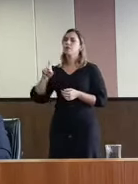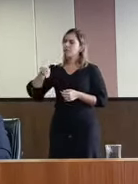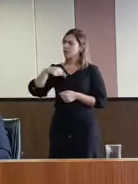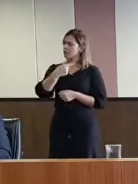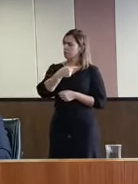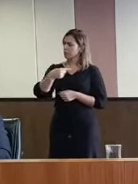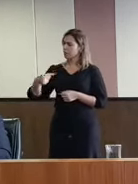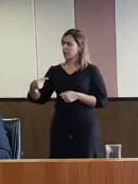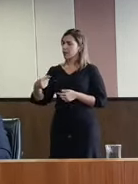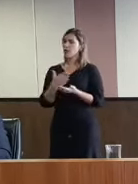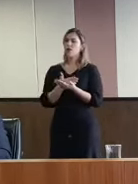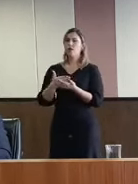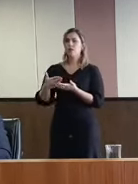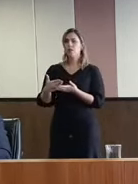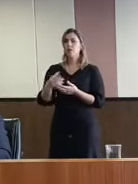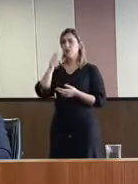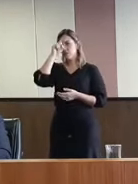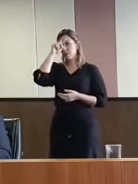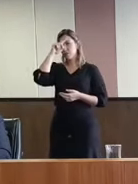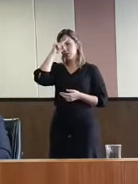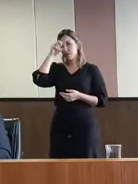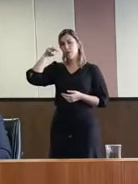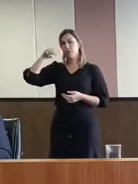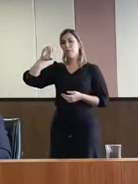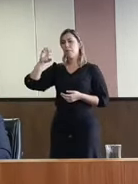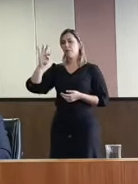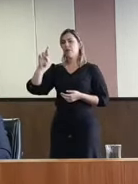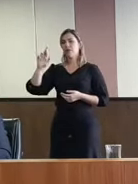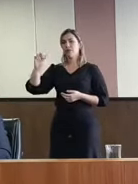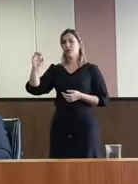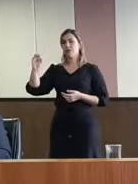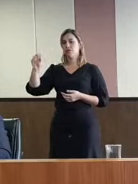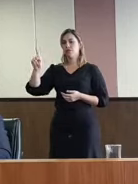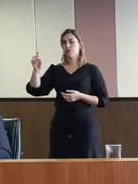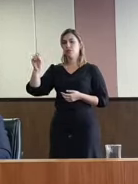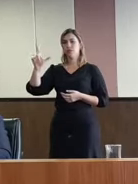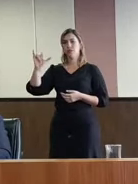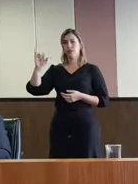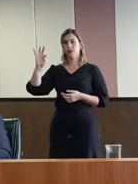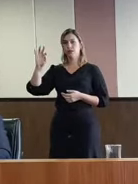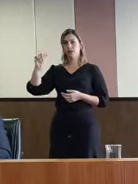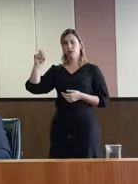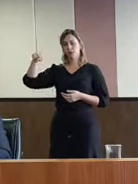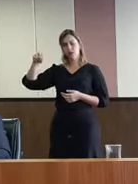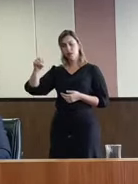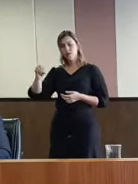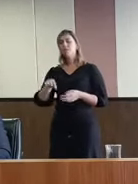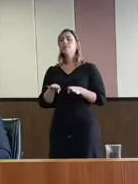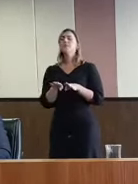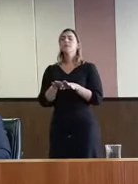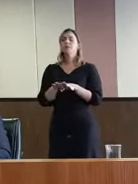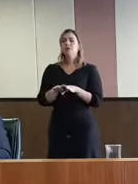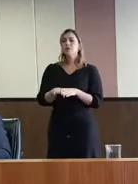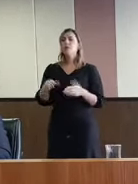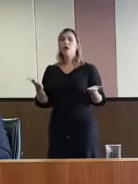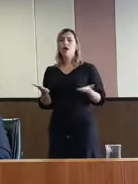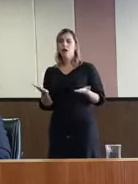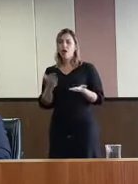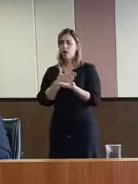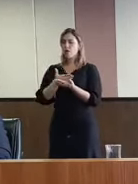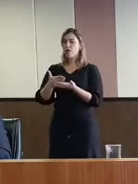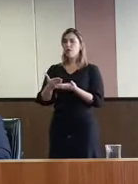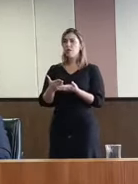semana, parte do Hospital Metropolitano também assim terá já condição de receber pacientes. Mas, no momento em que nós chegarmos na